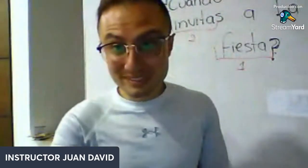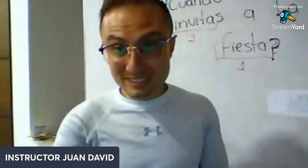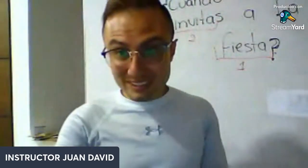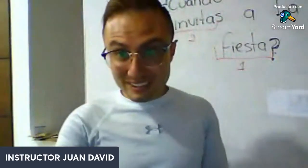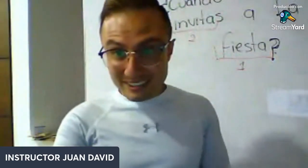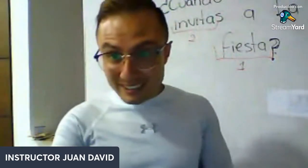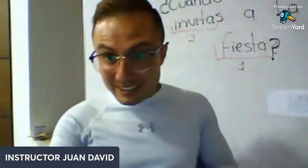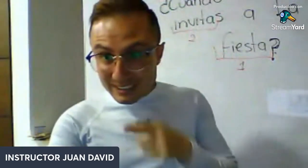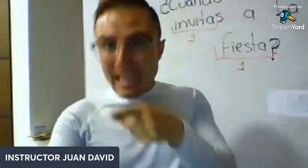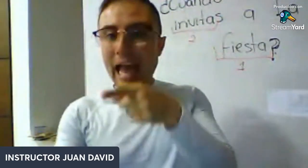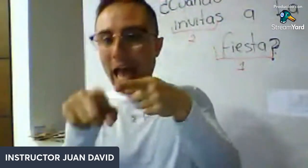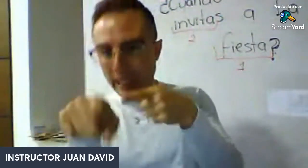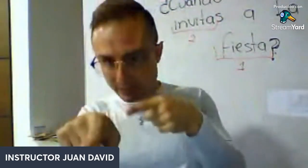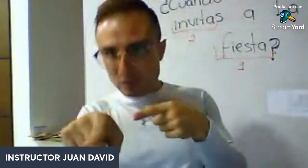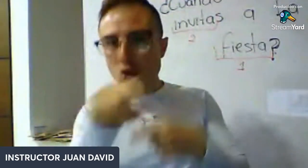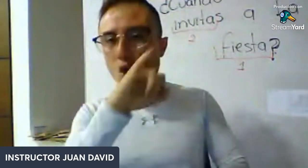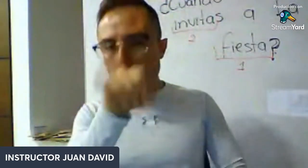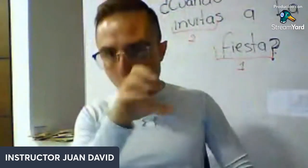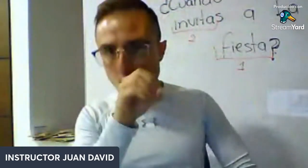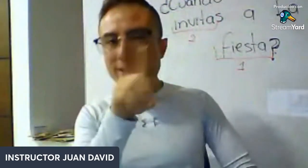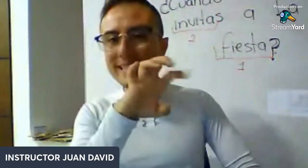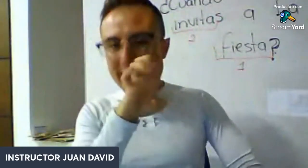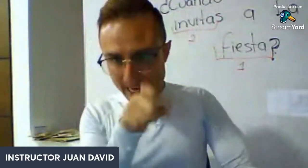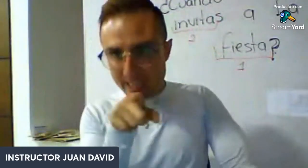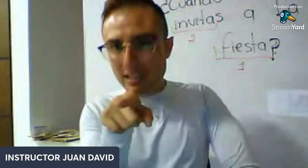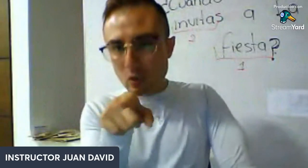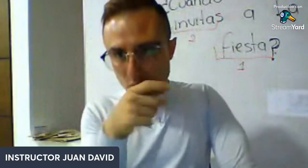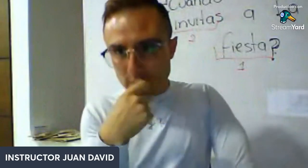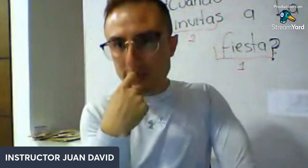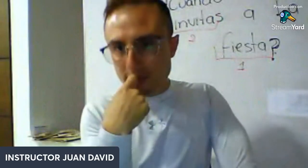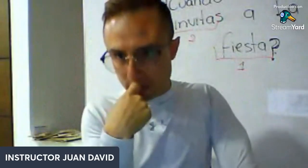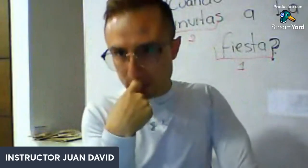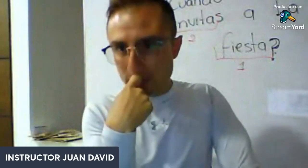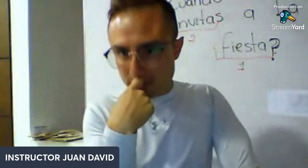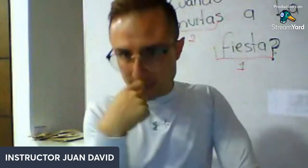si entonces eso es exactamente joven